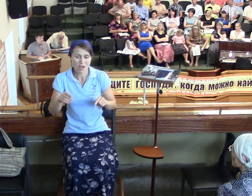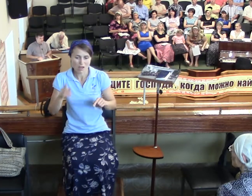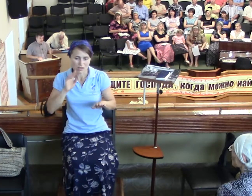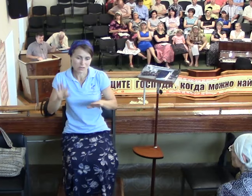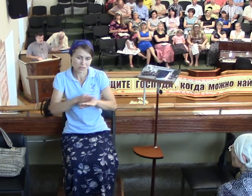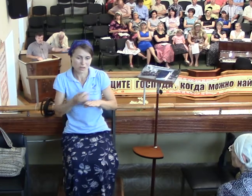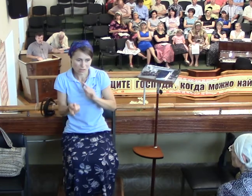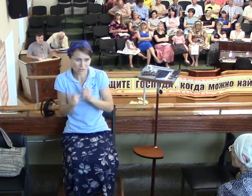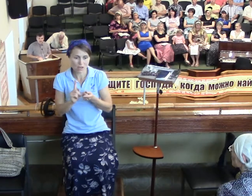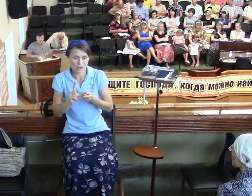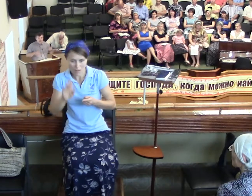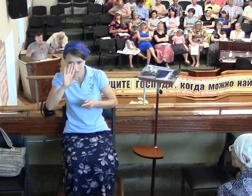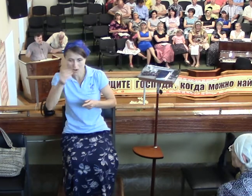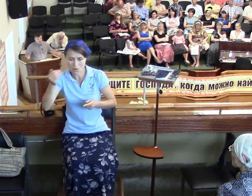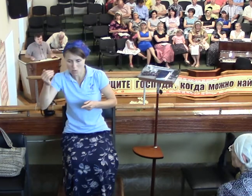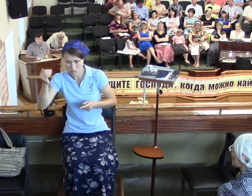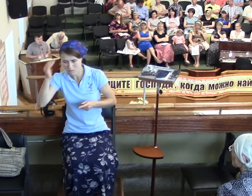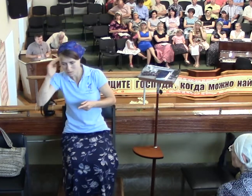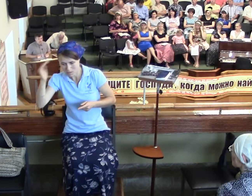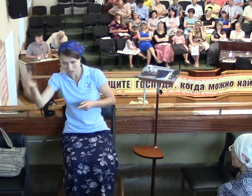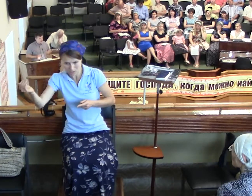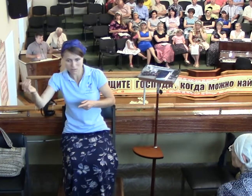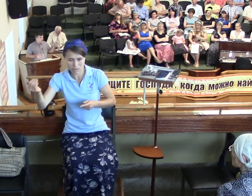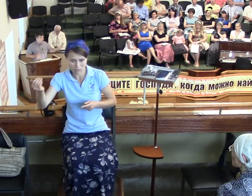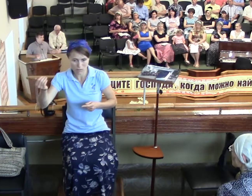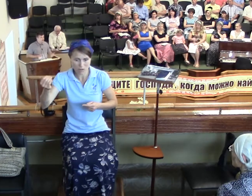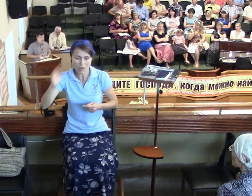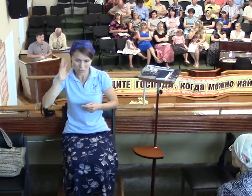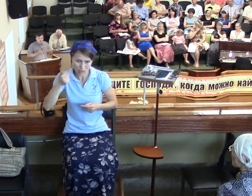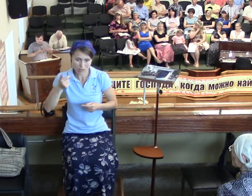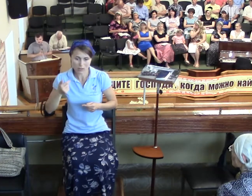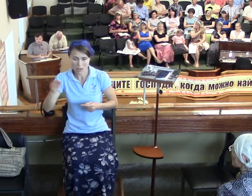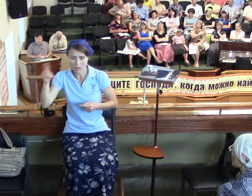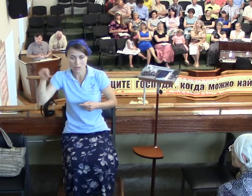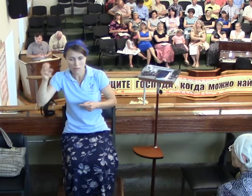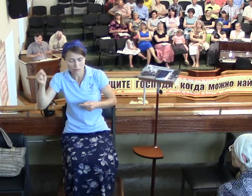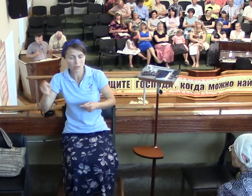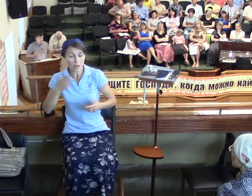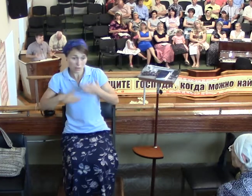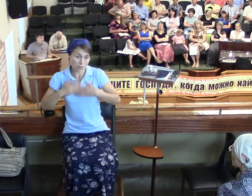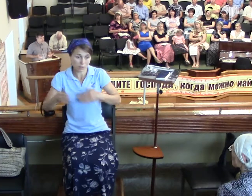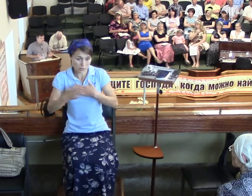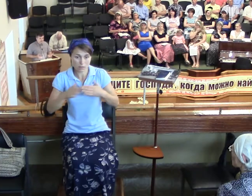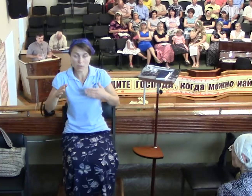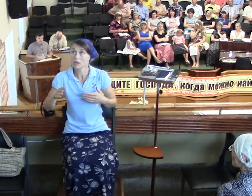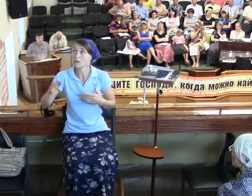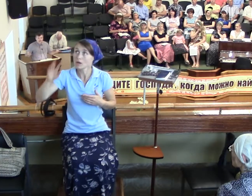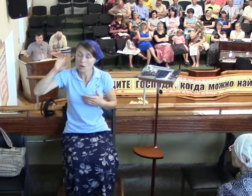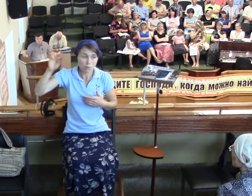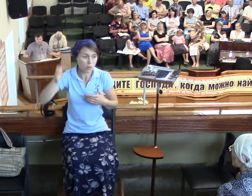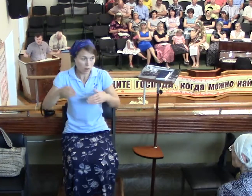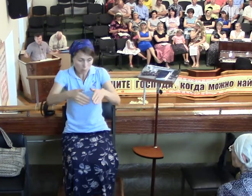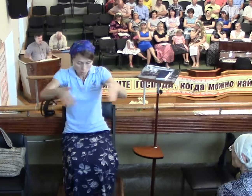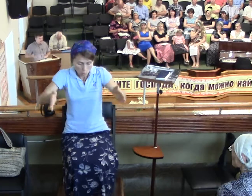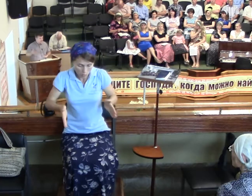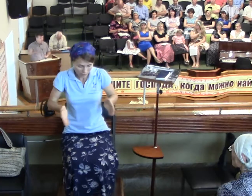Когда Давид переносил ковчег, когда он радовался перед Господом, то Милкола, она уничижила его в своем сердце. Она сказала: «Как